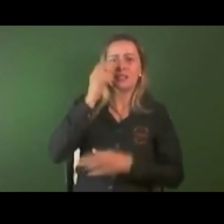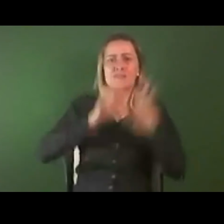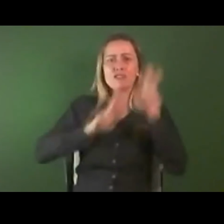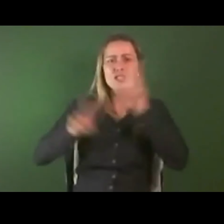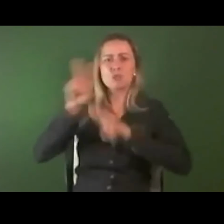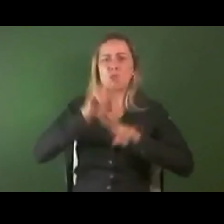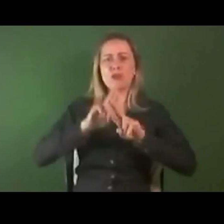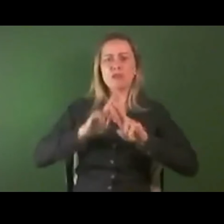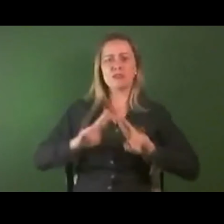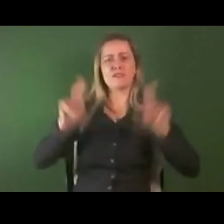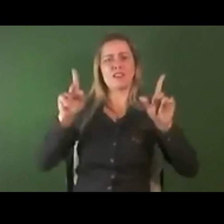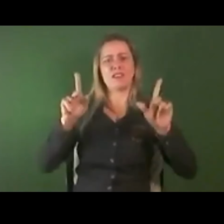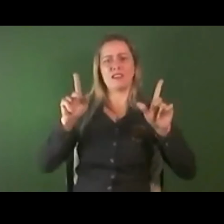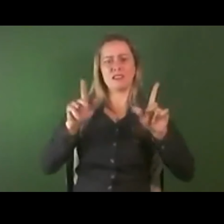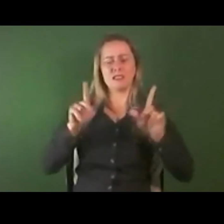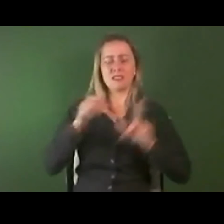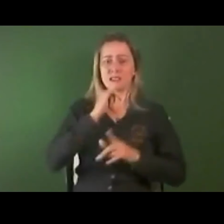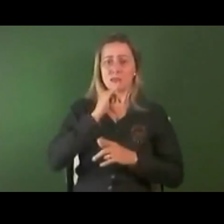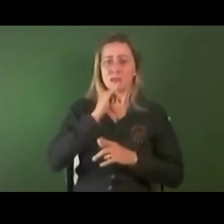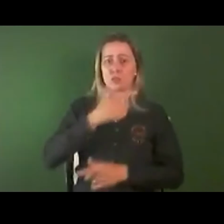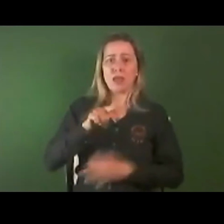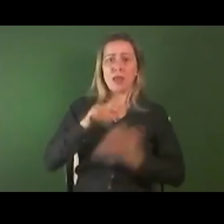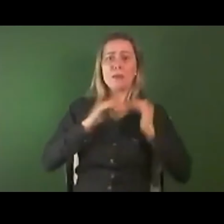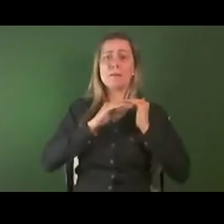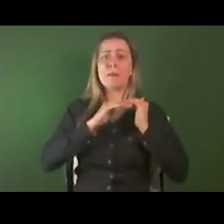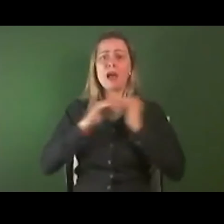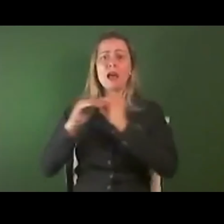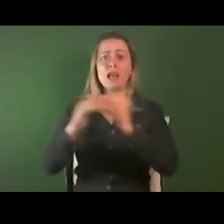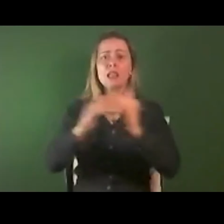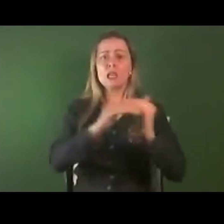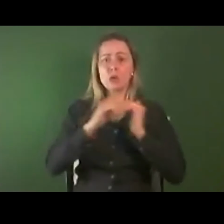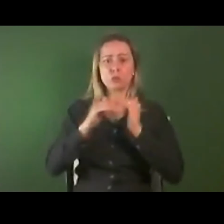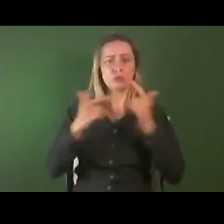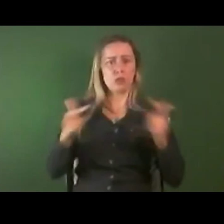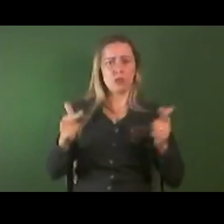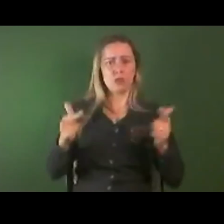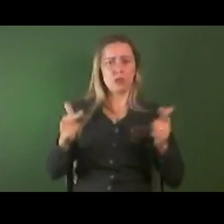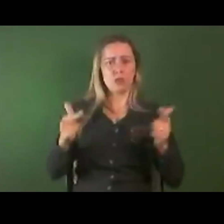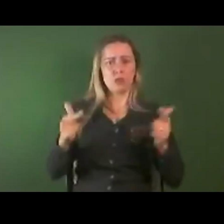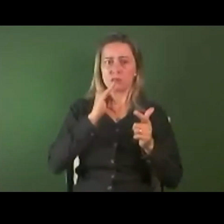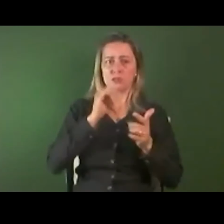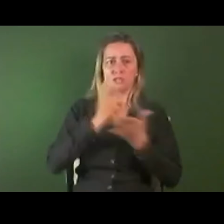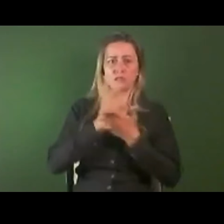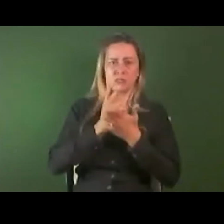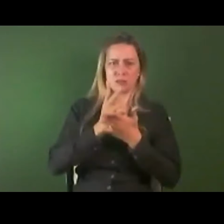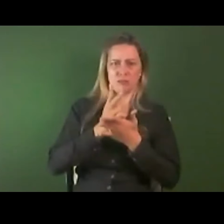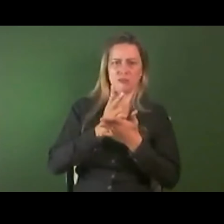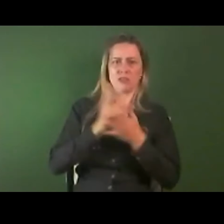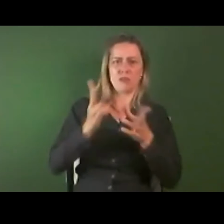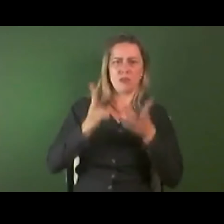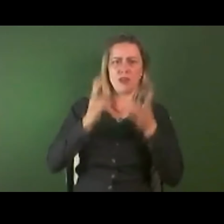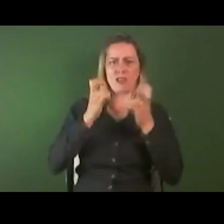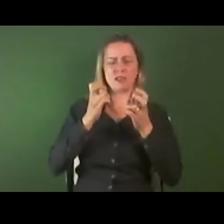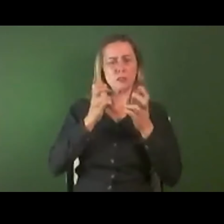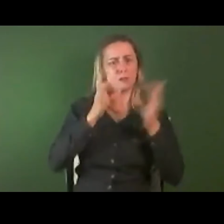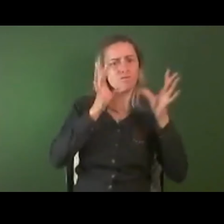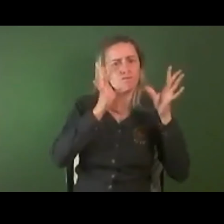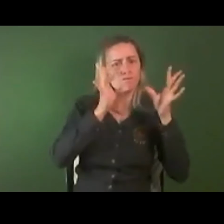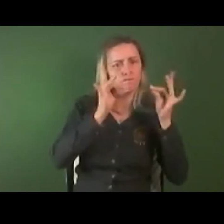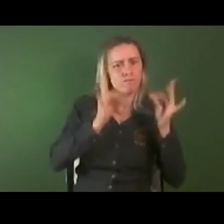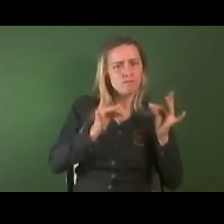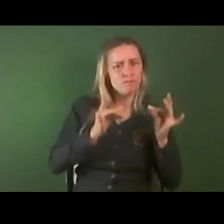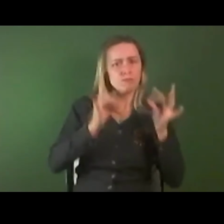estética totalmente distinta da outra, fazendo com que a gente tenha sempre esse olhar muito fragmentado